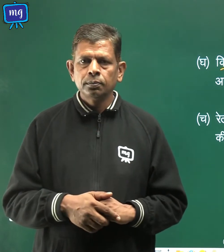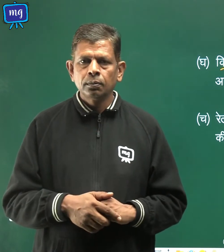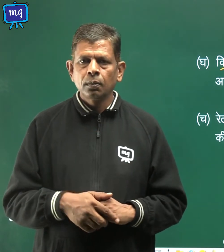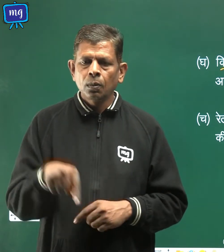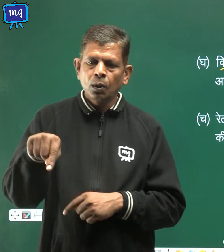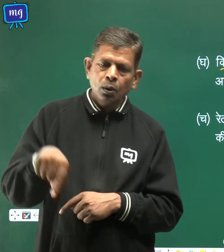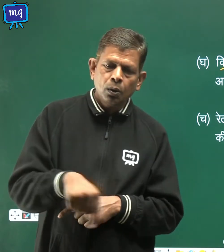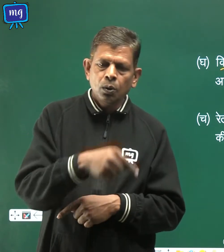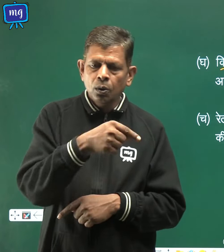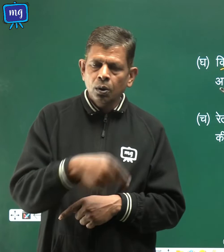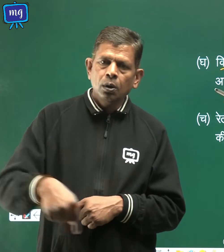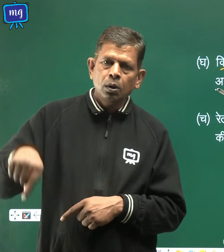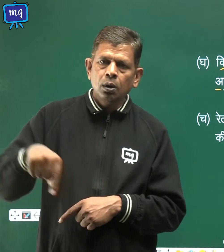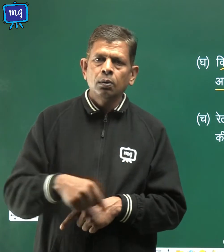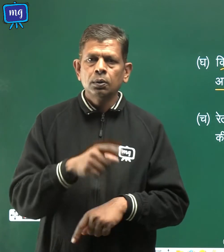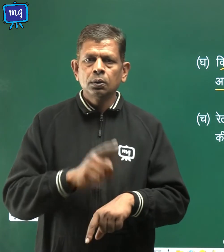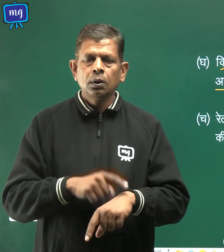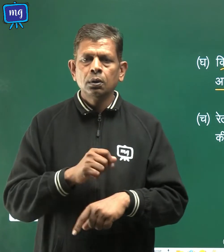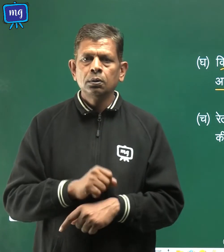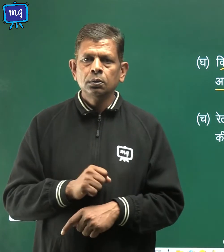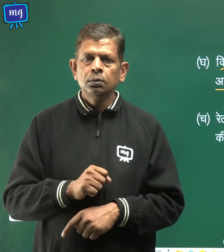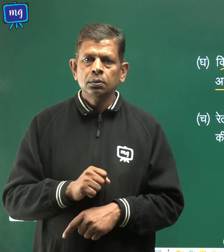लोलक का आवर्तकाल